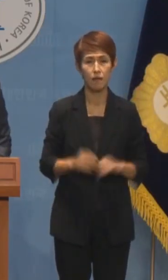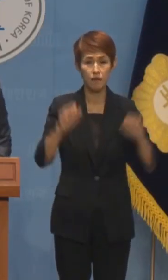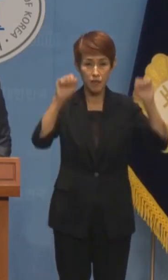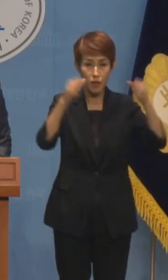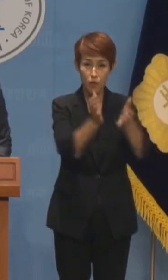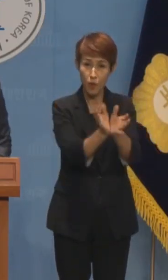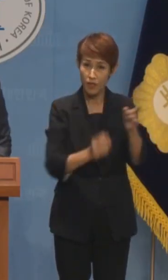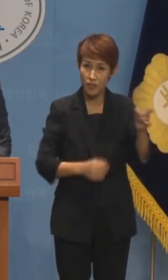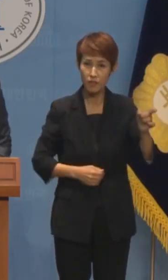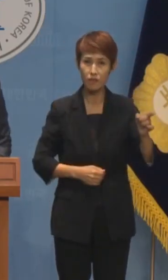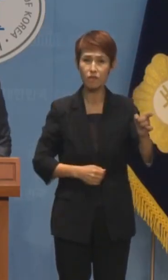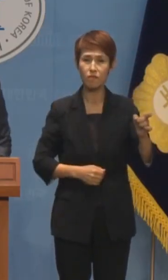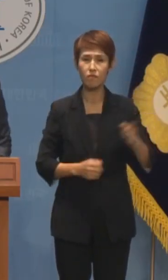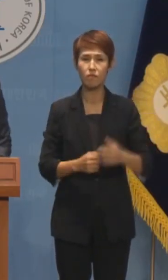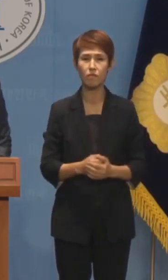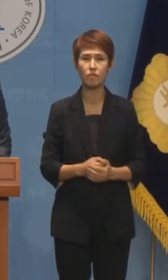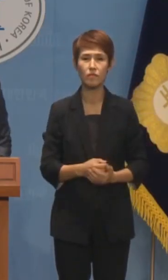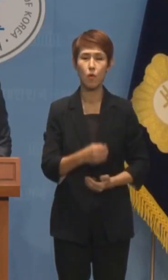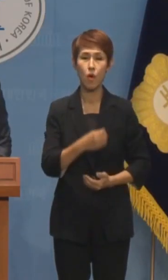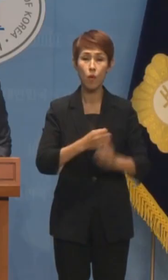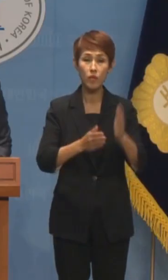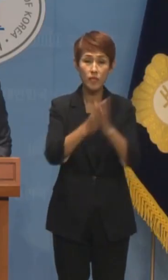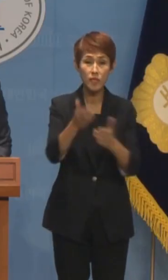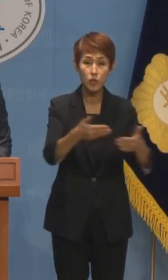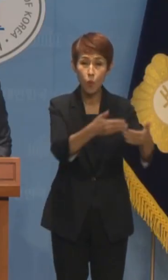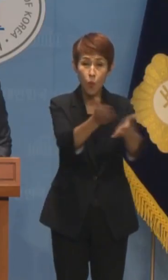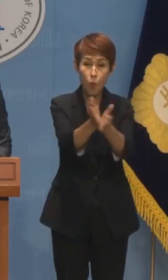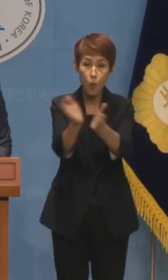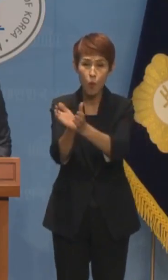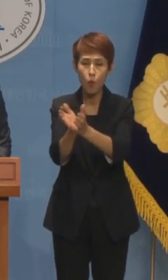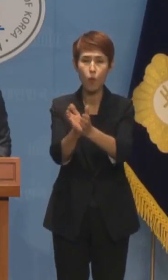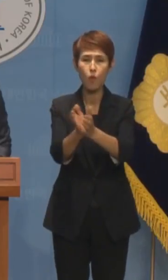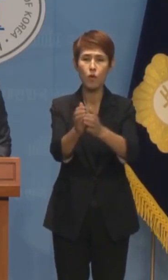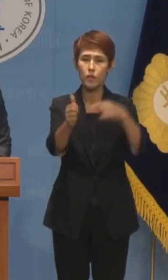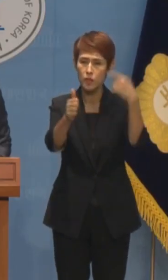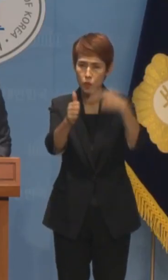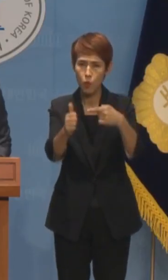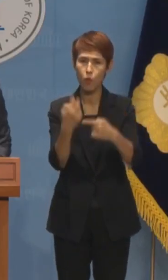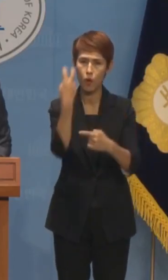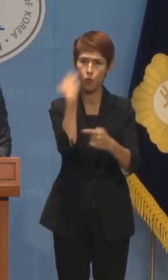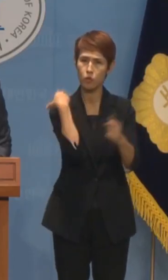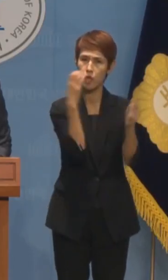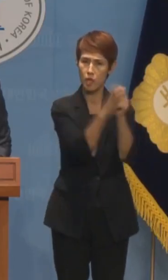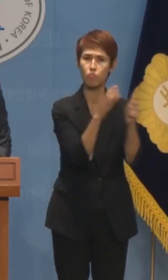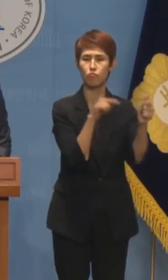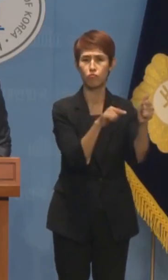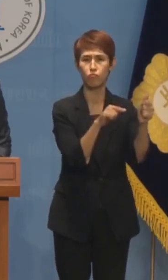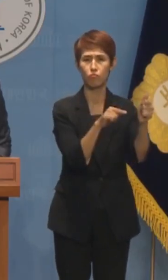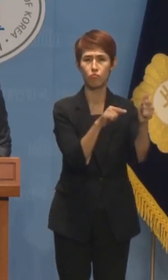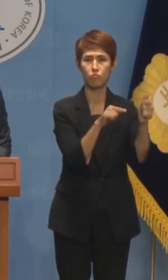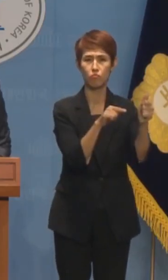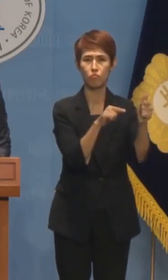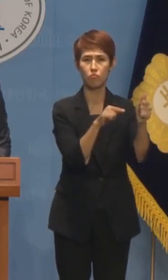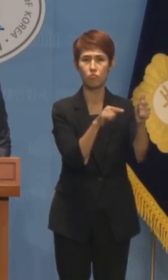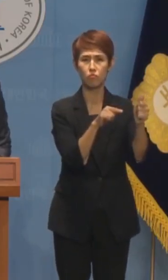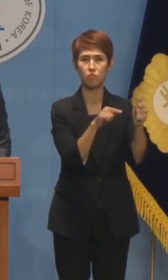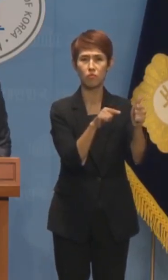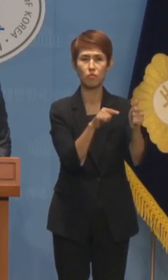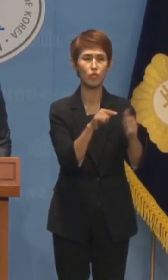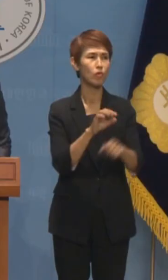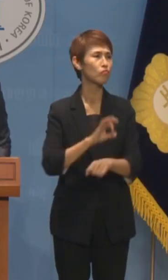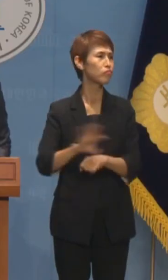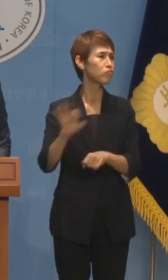대한체육회는 회원 시도 체육회에 대해 지도와 감독할 책임이 있습니다. 그러나 이 의무는 완전히